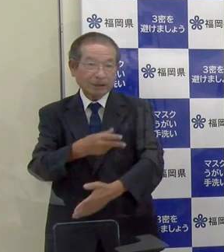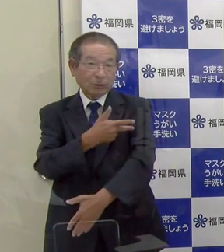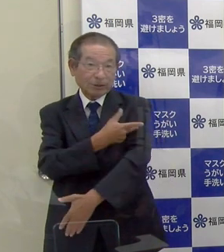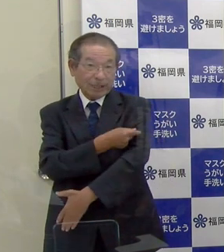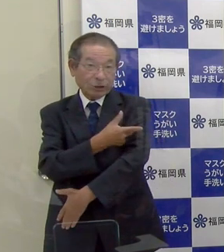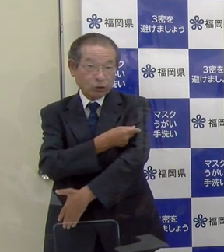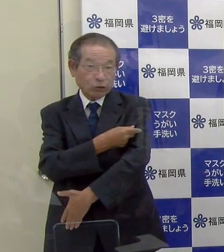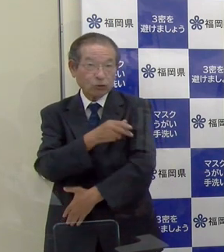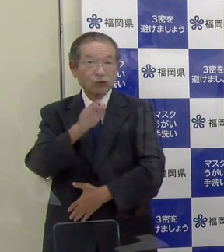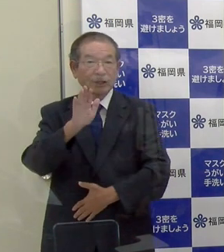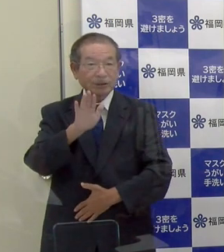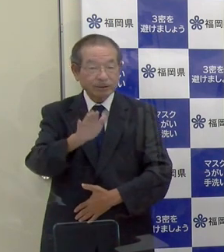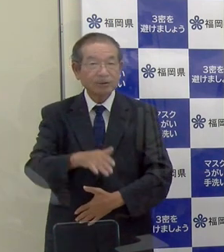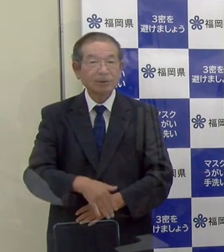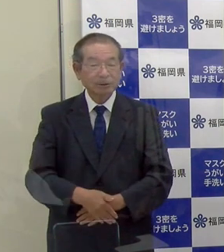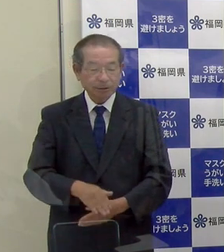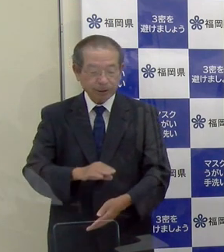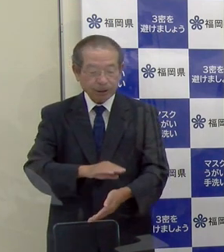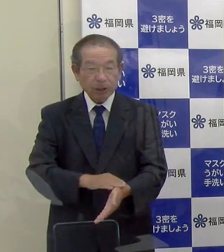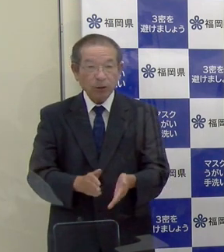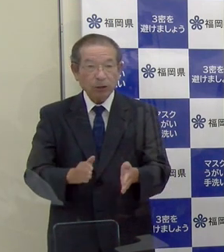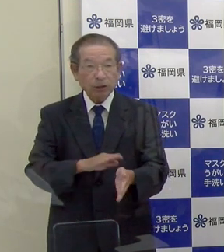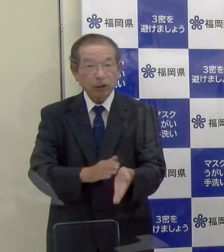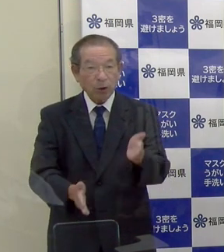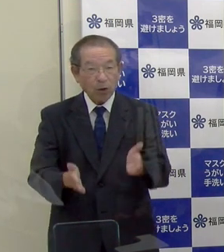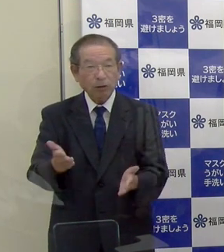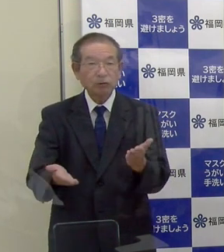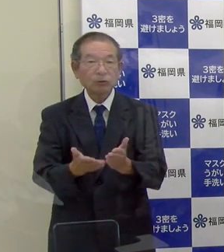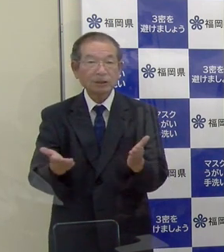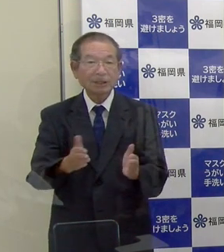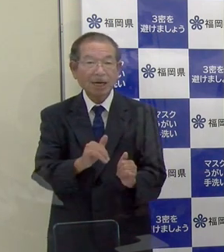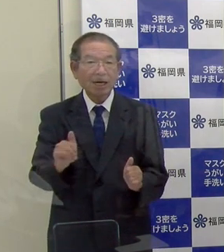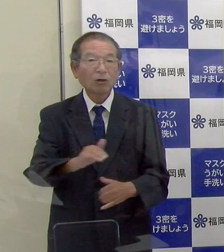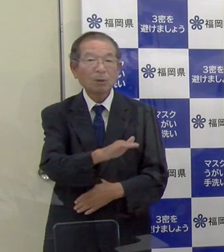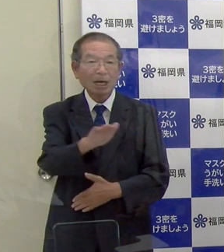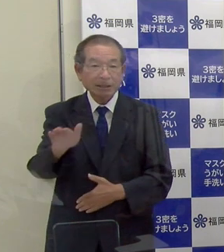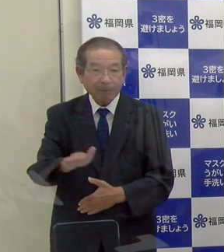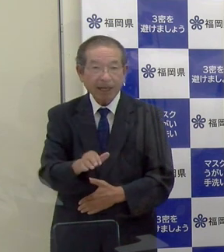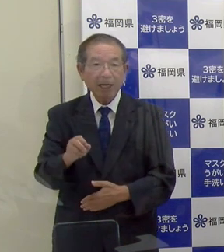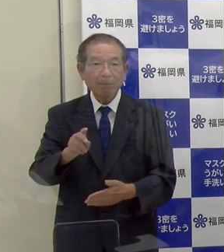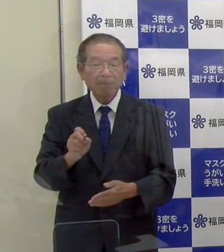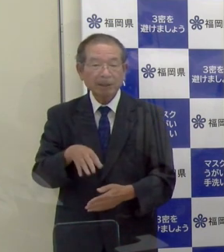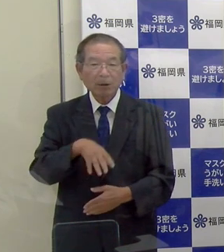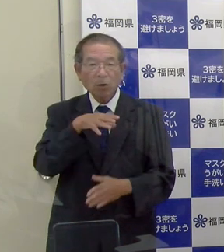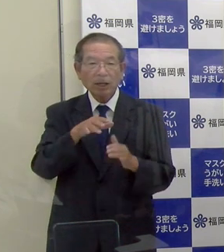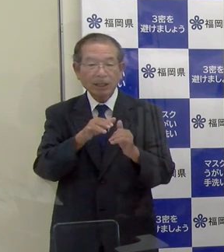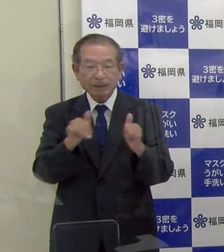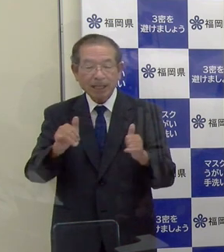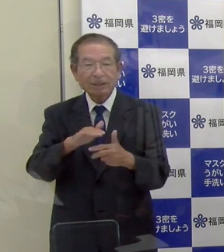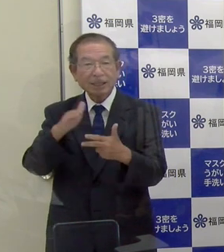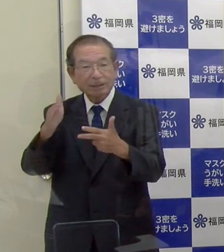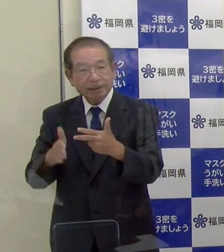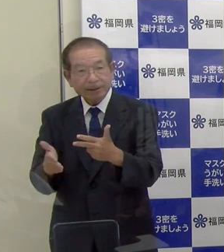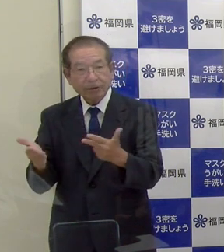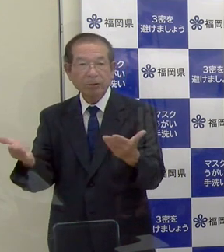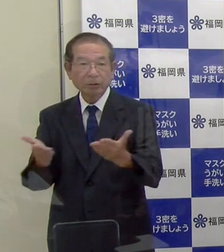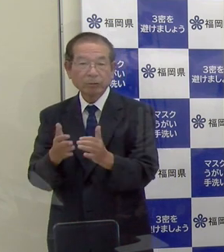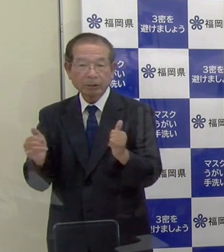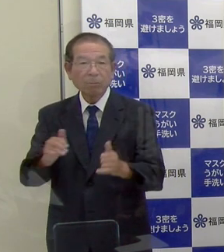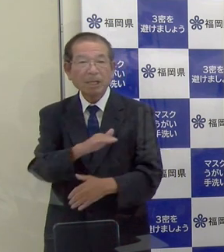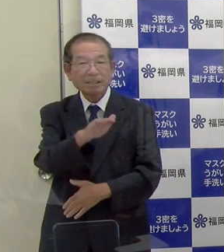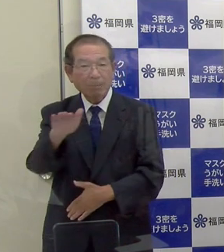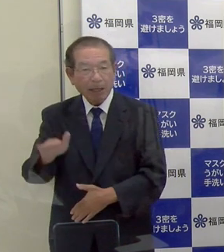ございます医療従事者の皆様それから高齢者施設等の従事者の皆様への